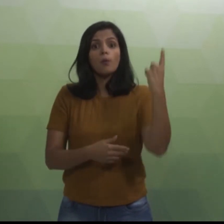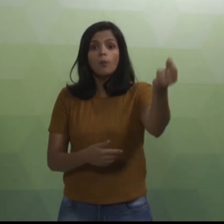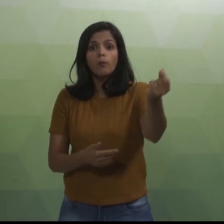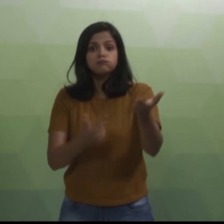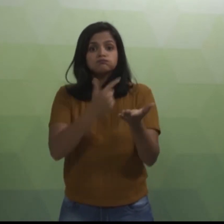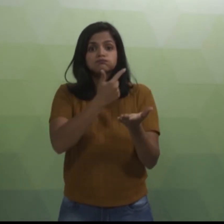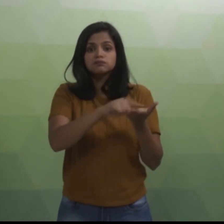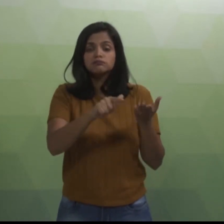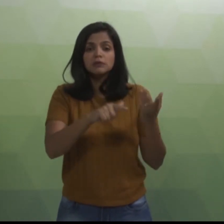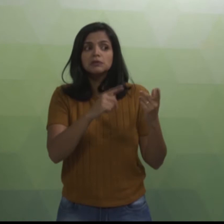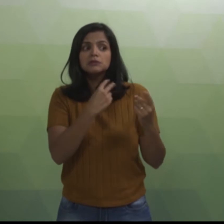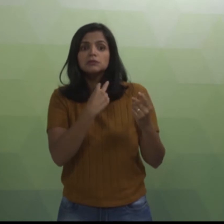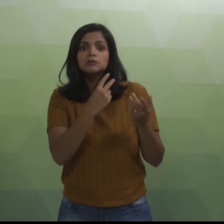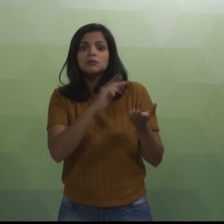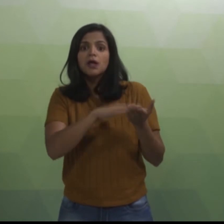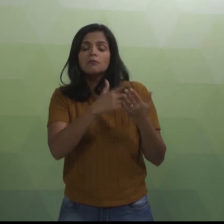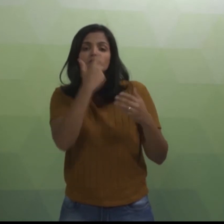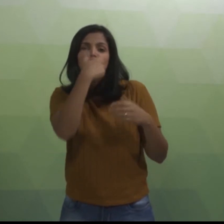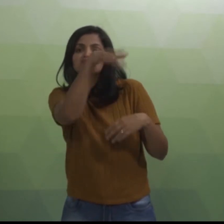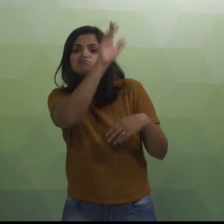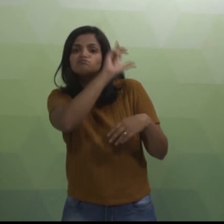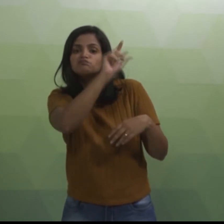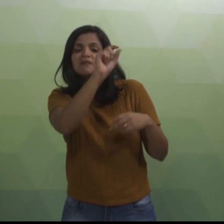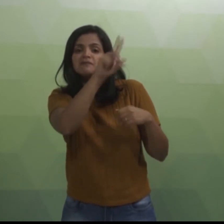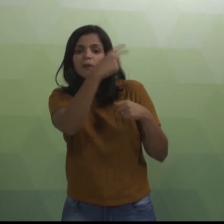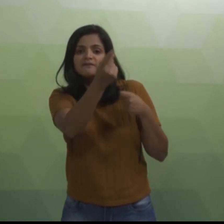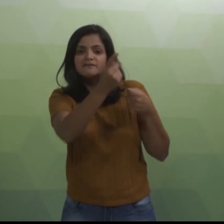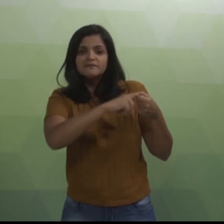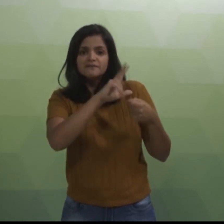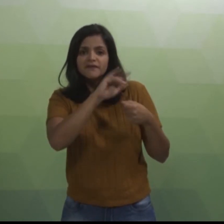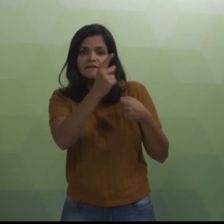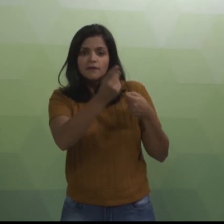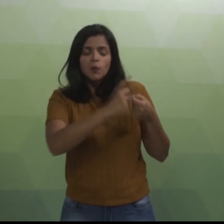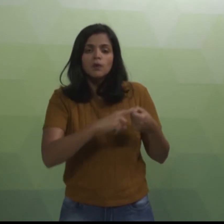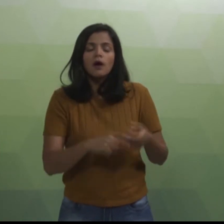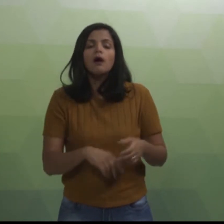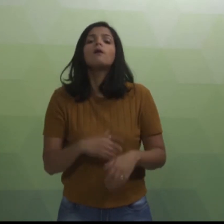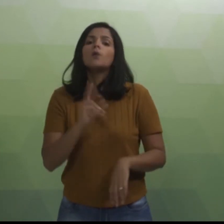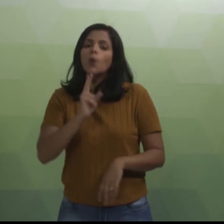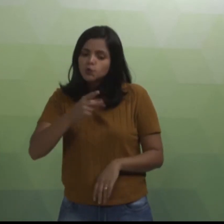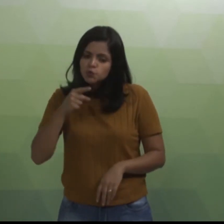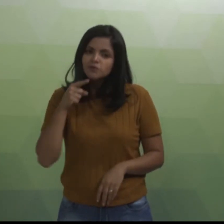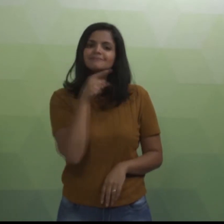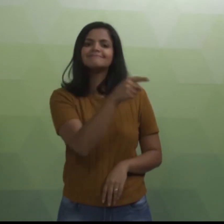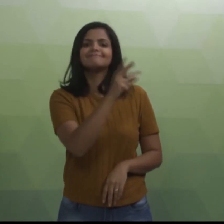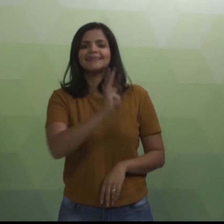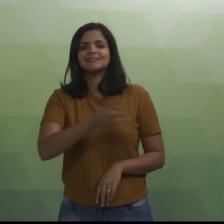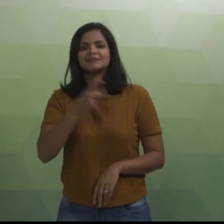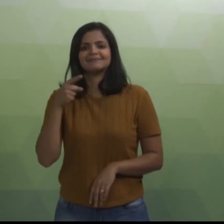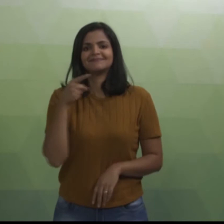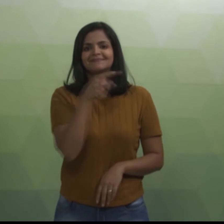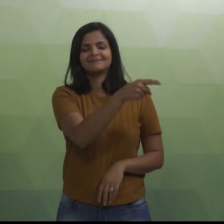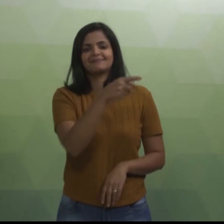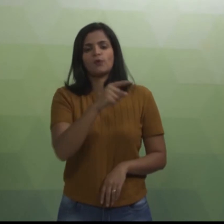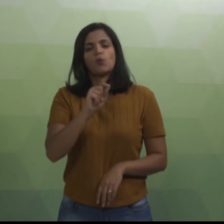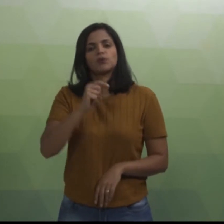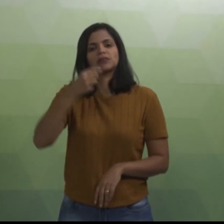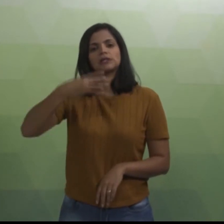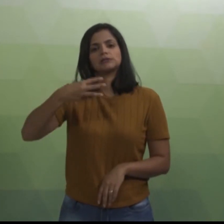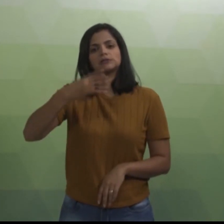ali. Então, temos o intérprete. Ah, tá. Mas, por exemplo, o intérprete sai e depois volta. Então,